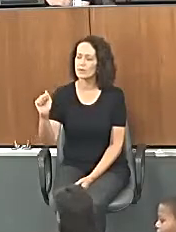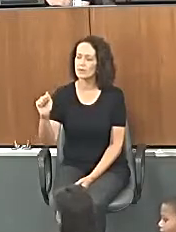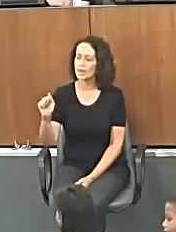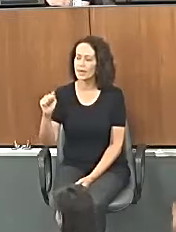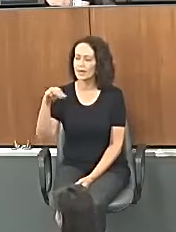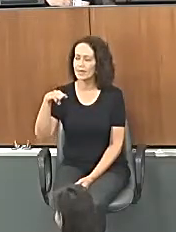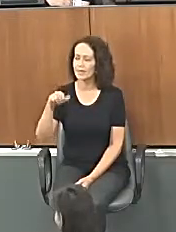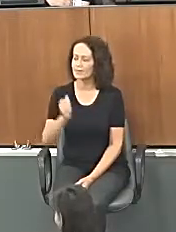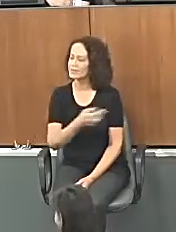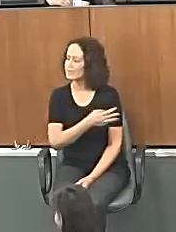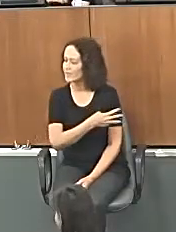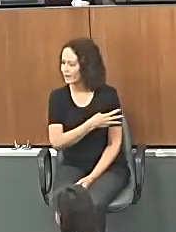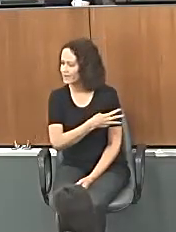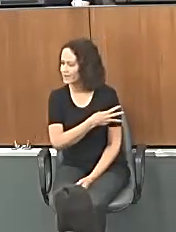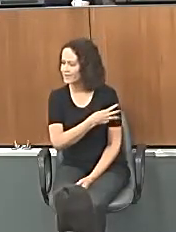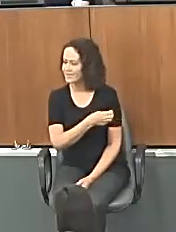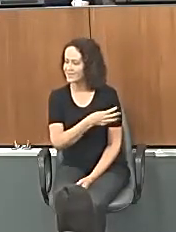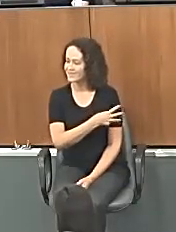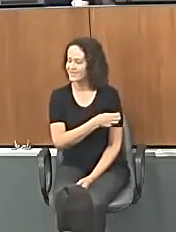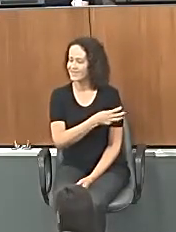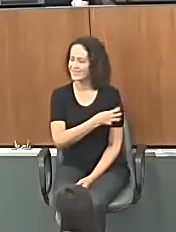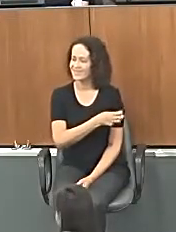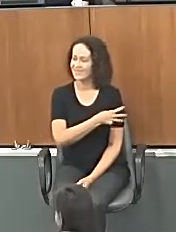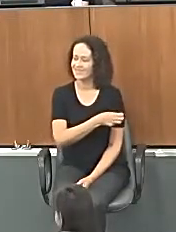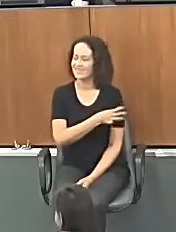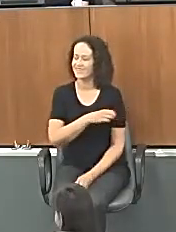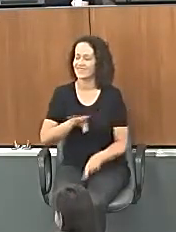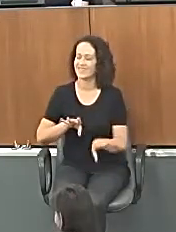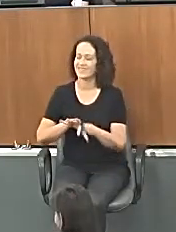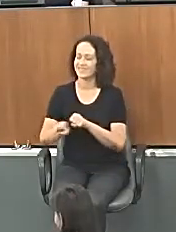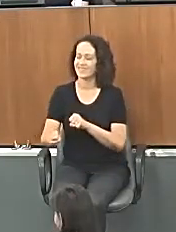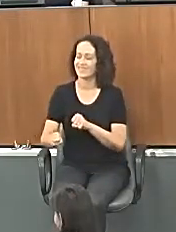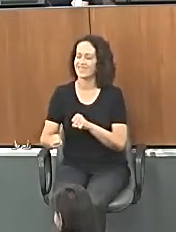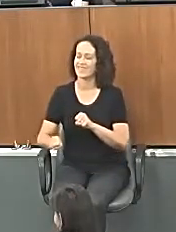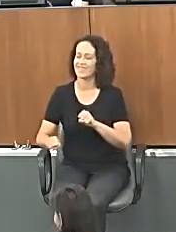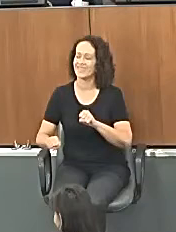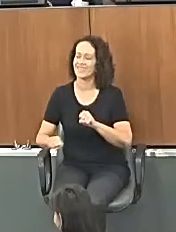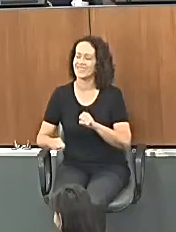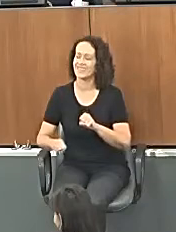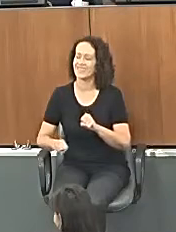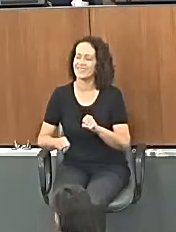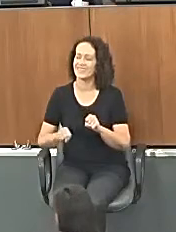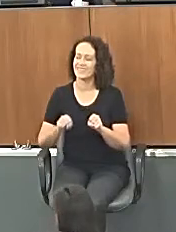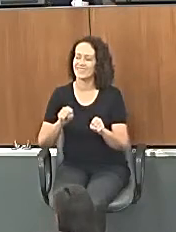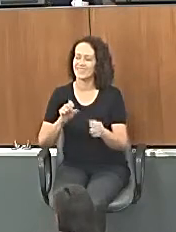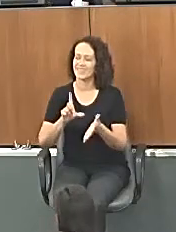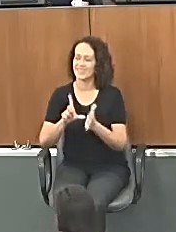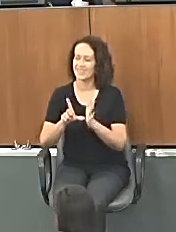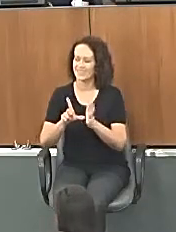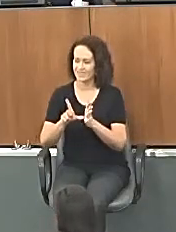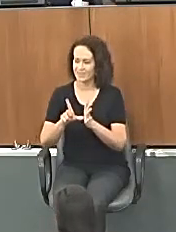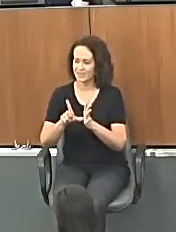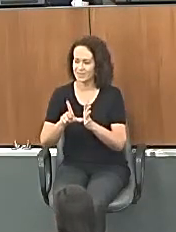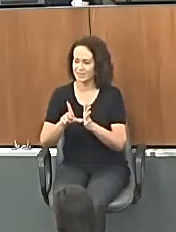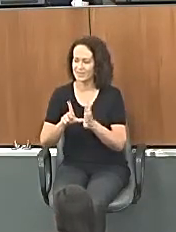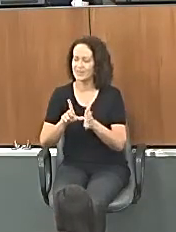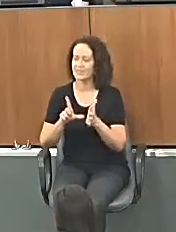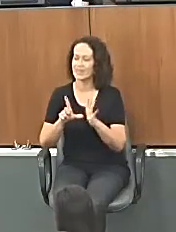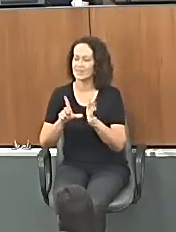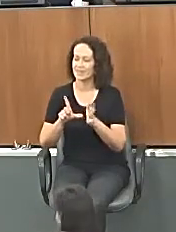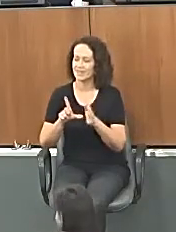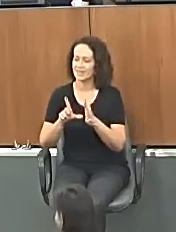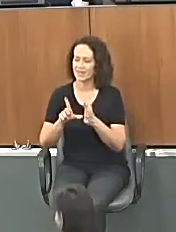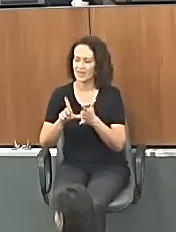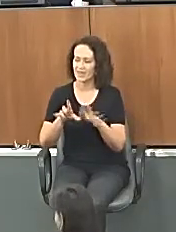ela é formada em libras em letras e agora está terminando o curso também superior de letras